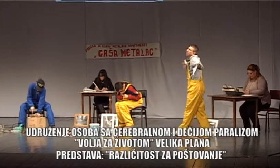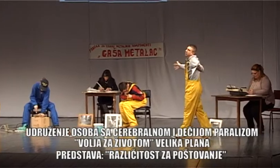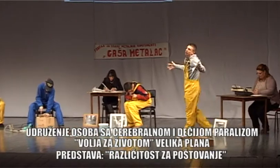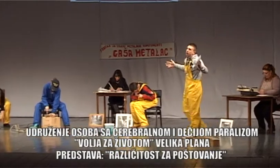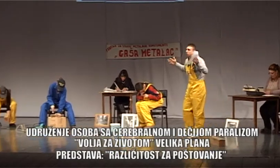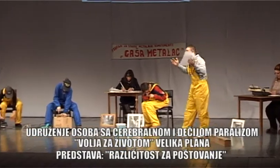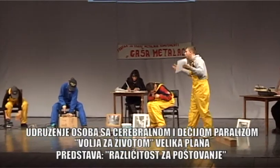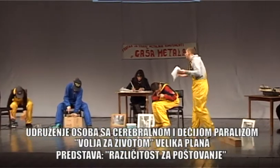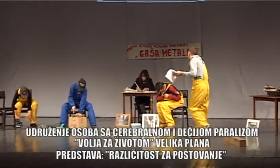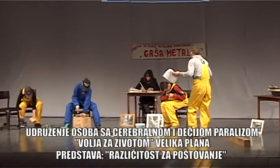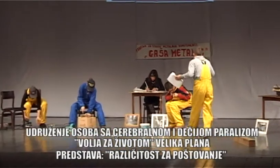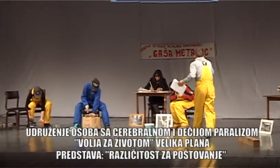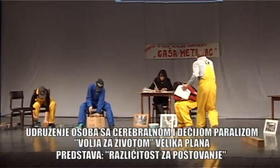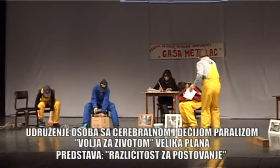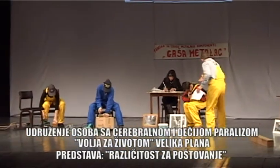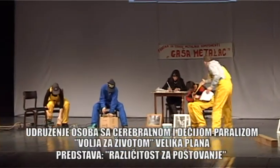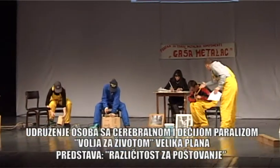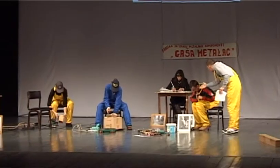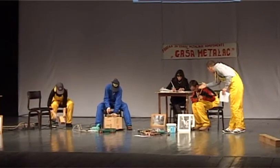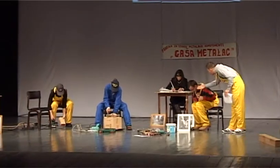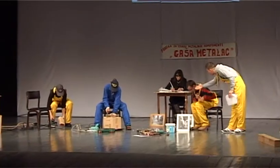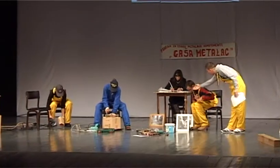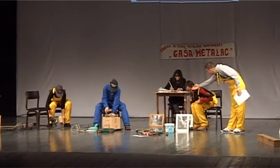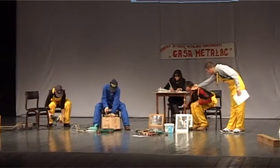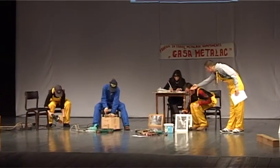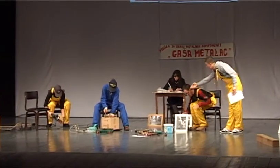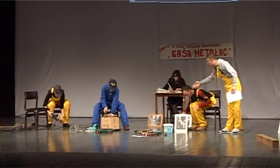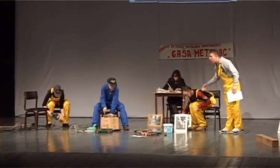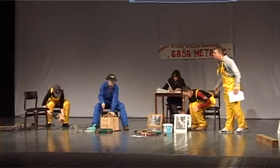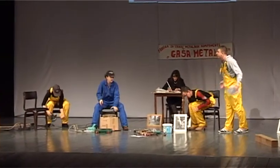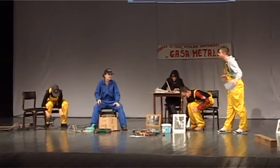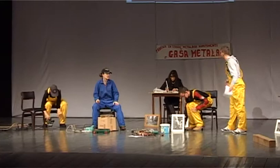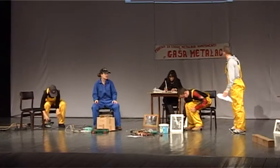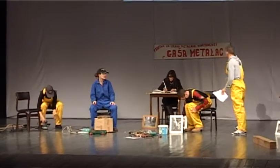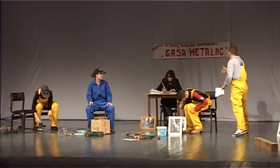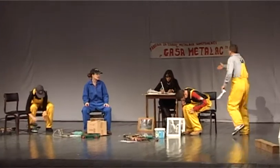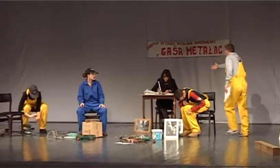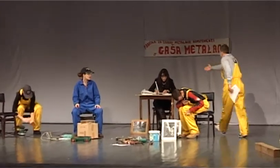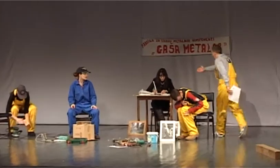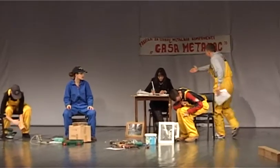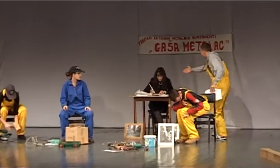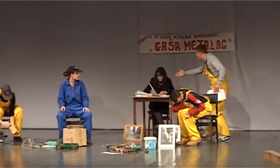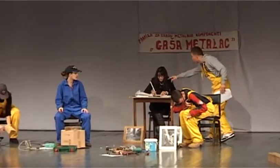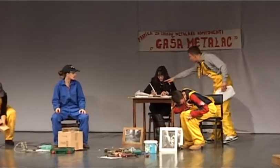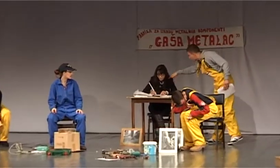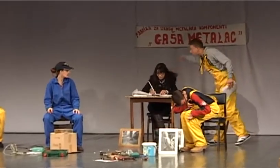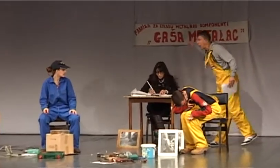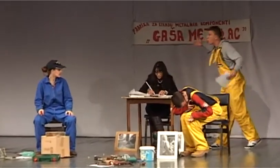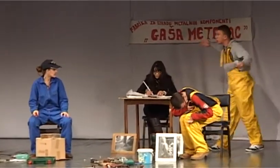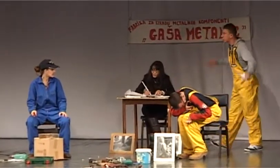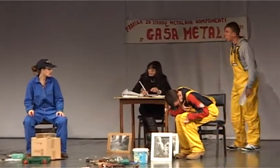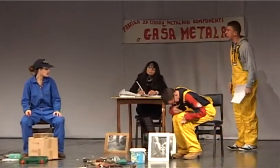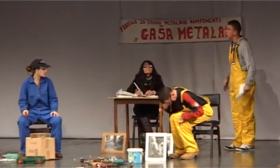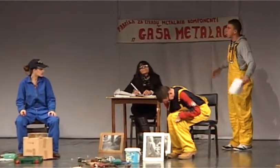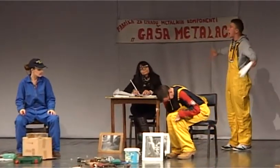kako, Ilija, da završimo, kako? Pogledaj ovog, ovaj čorav, naočali kao piksle. Pogledaj ovu gluma, služi